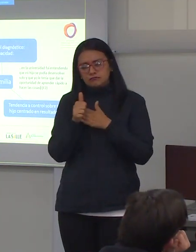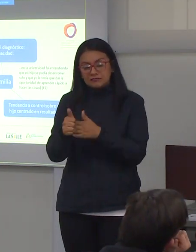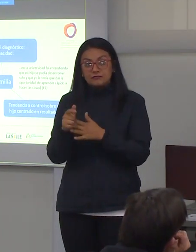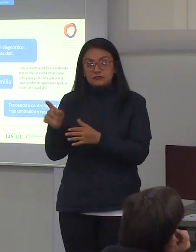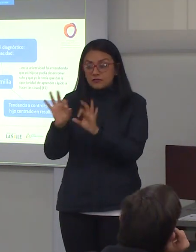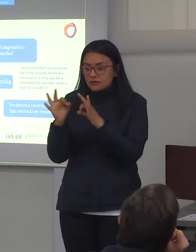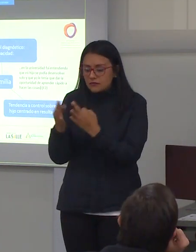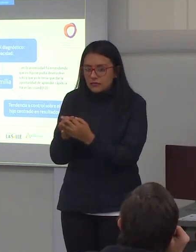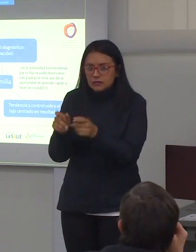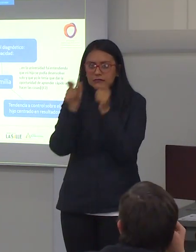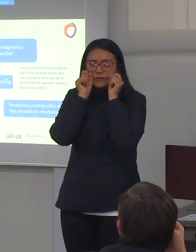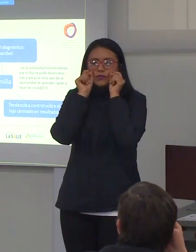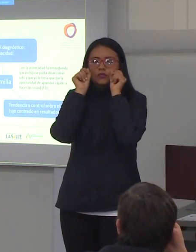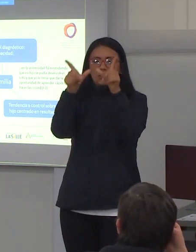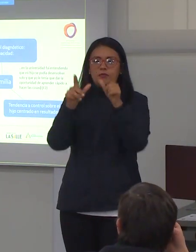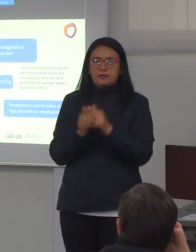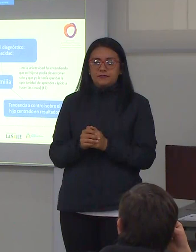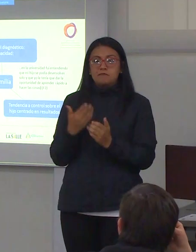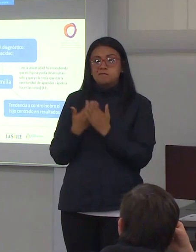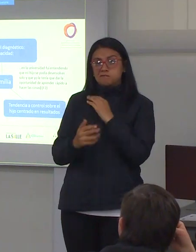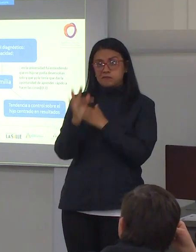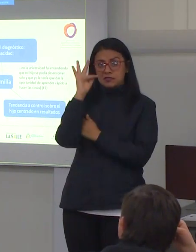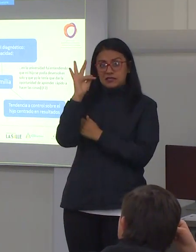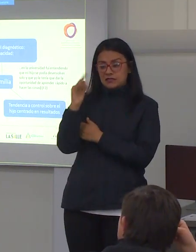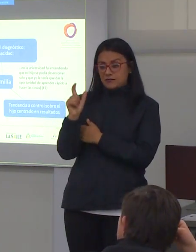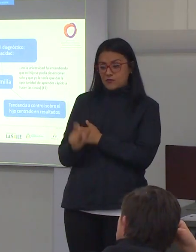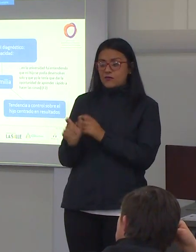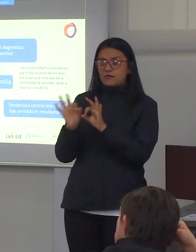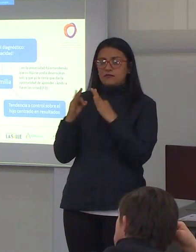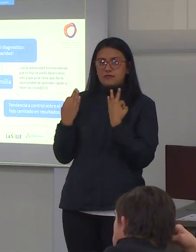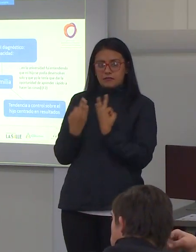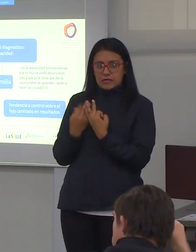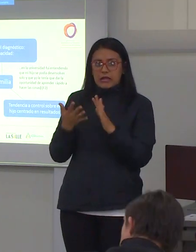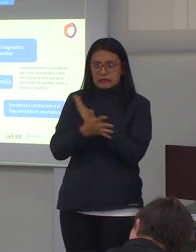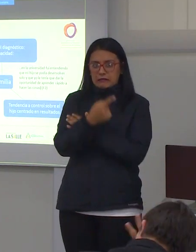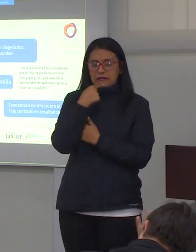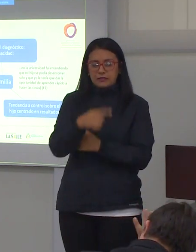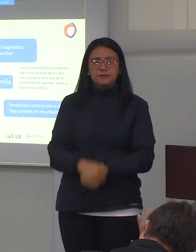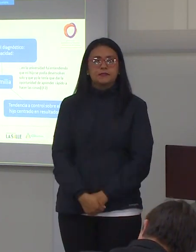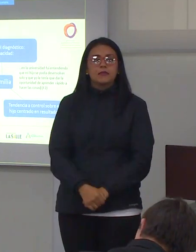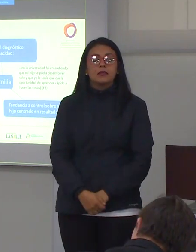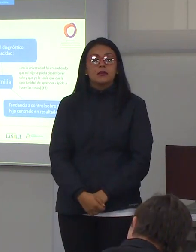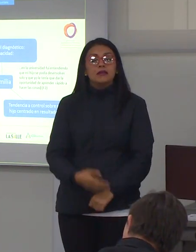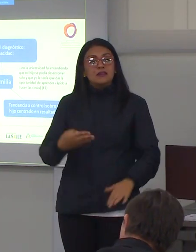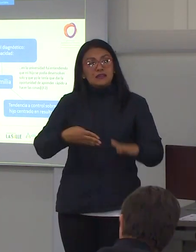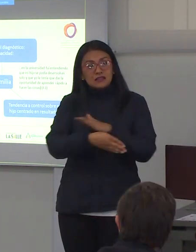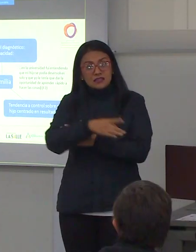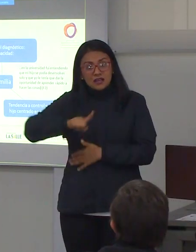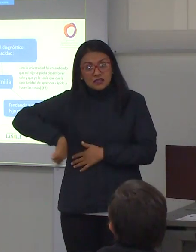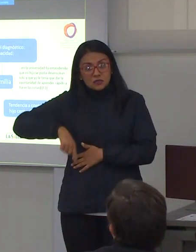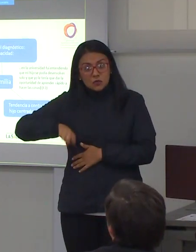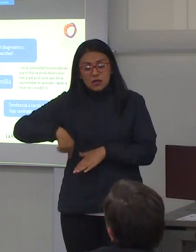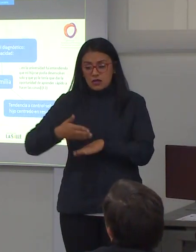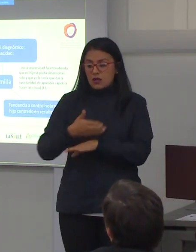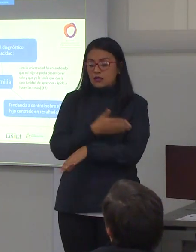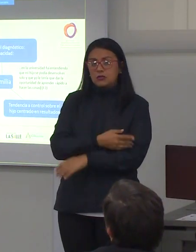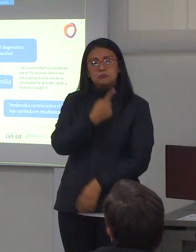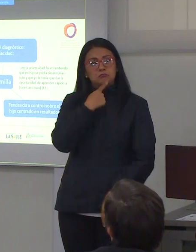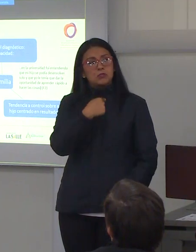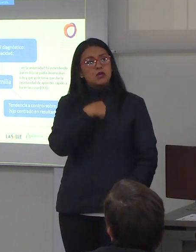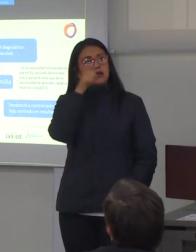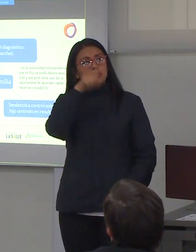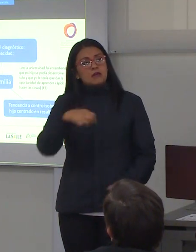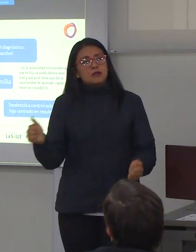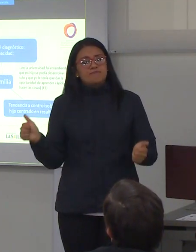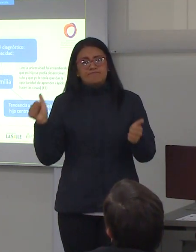sorpresa este es el testimonio de una de las familias cuando dice para ingresar a la escuela me dijeron que necesitaba un